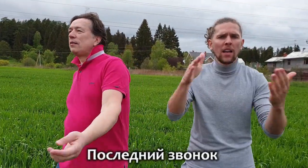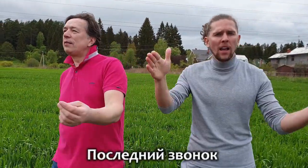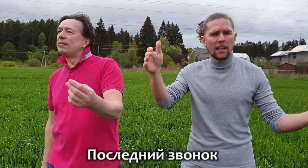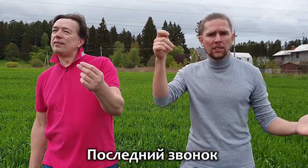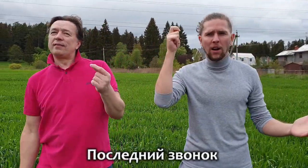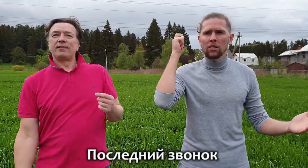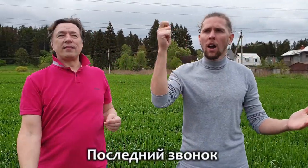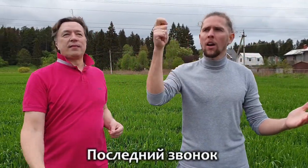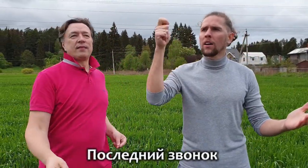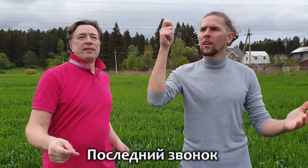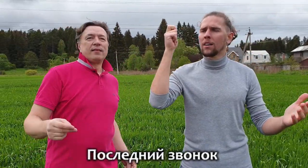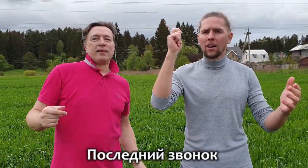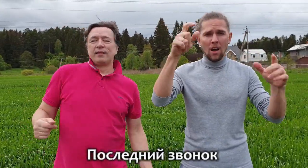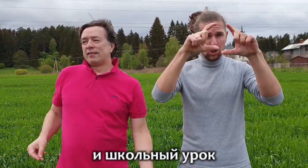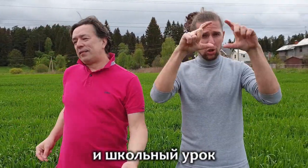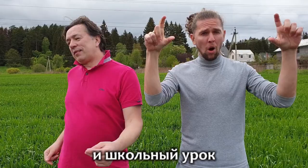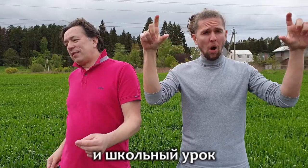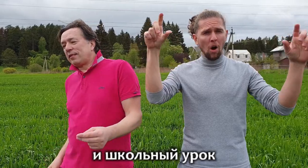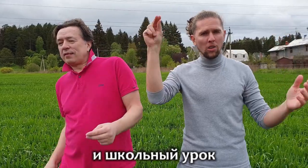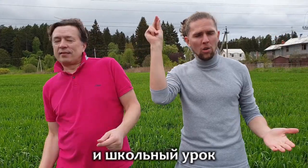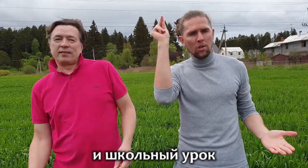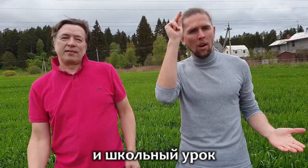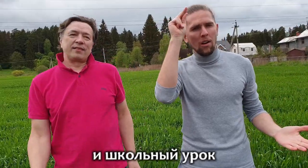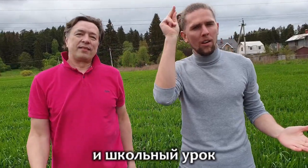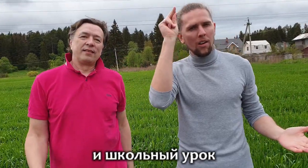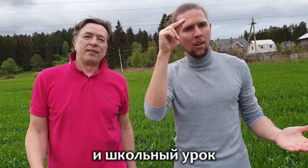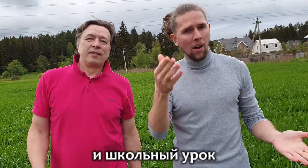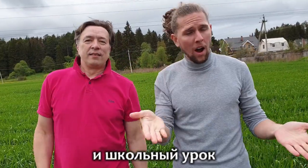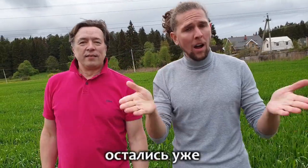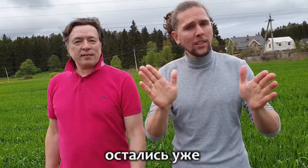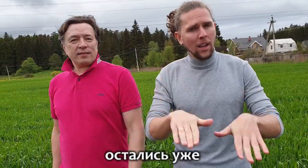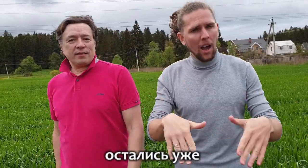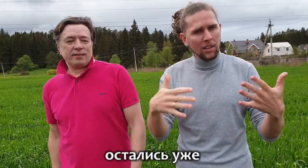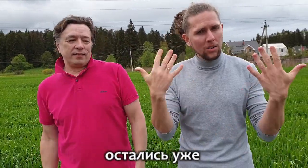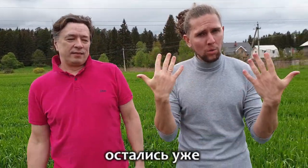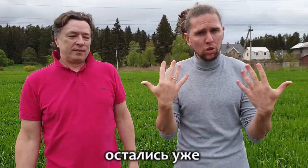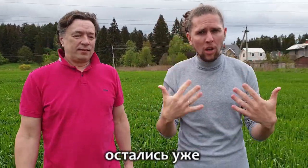Последний звонок и школьный урок остались уже